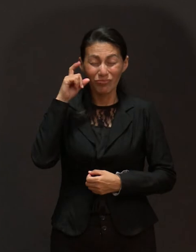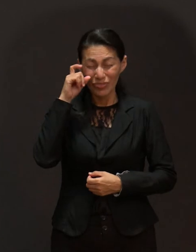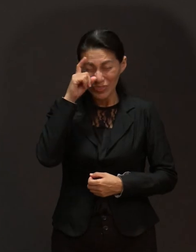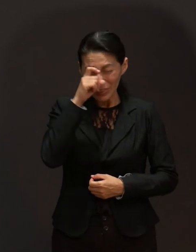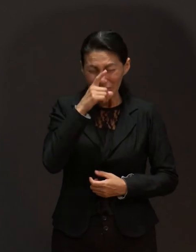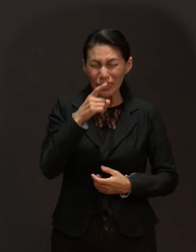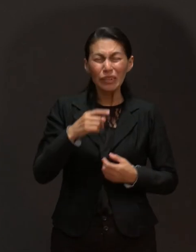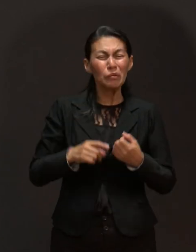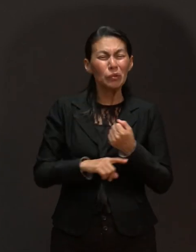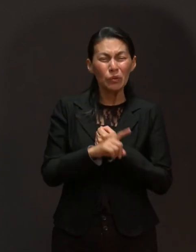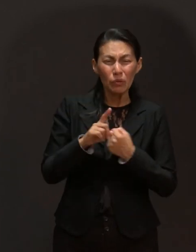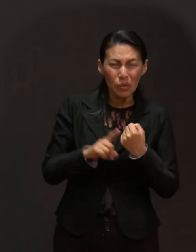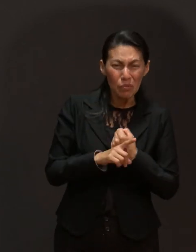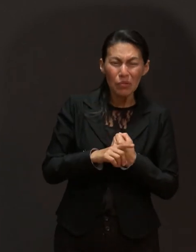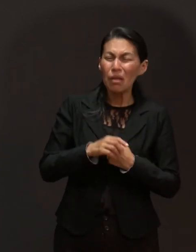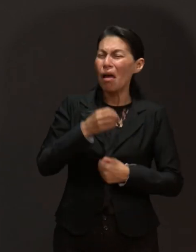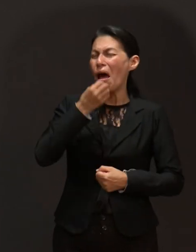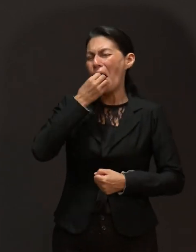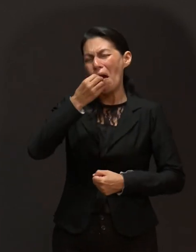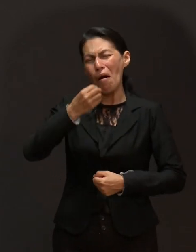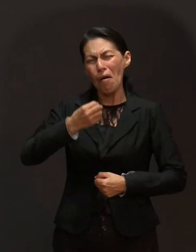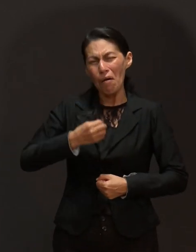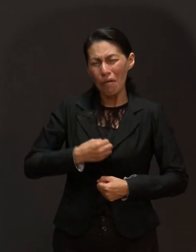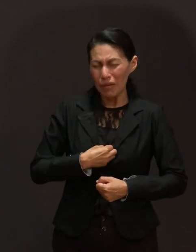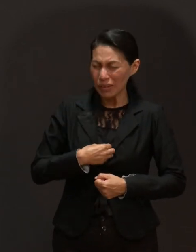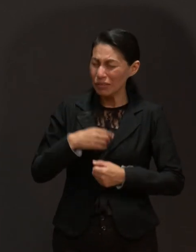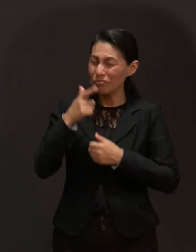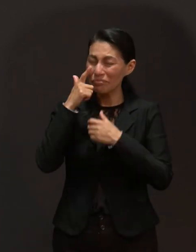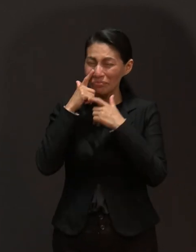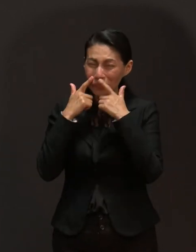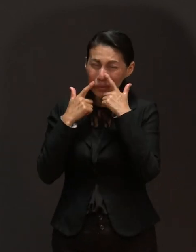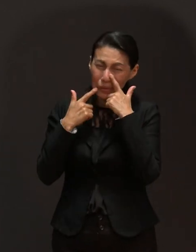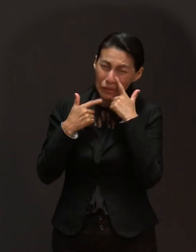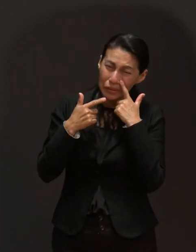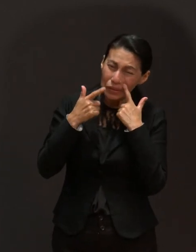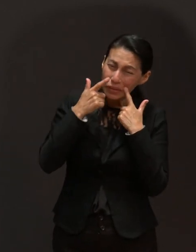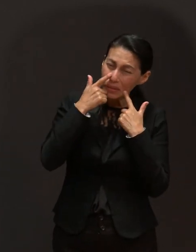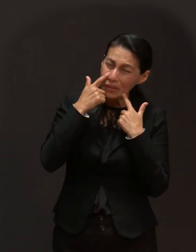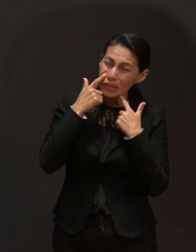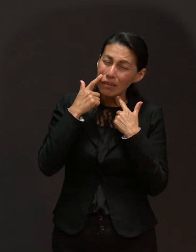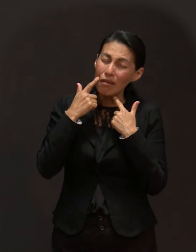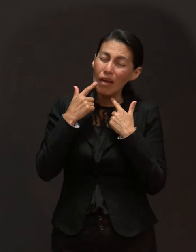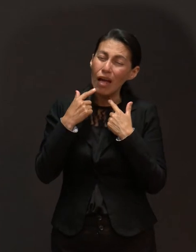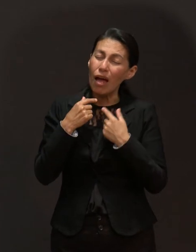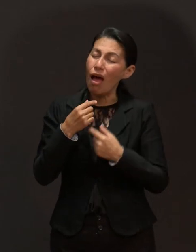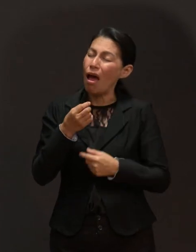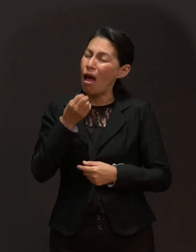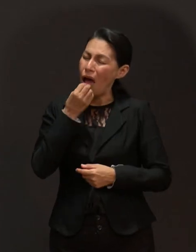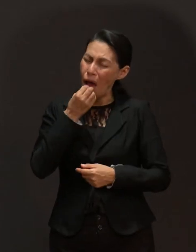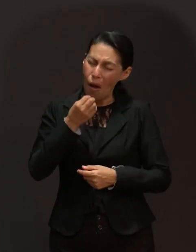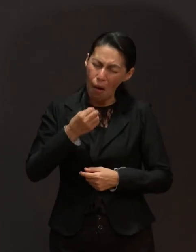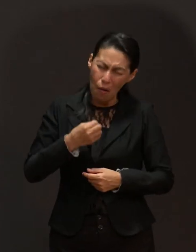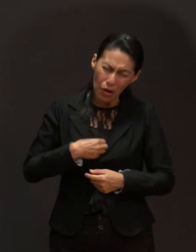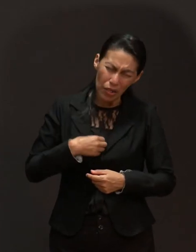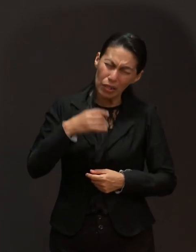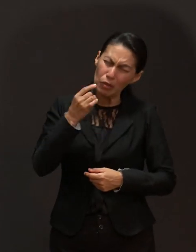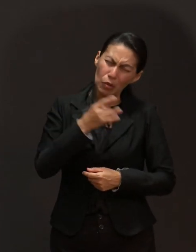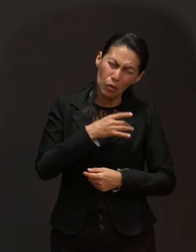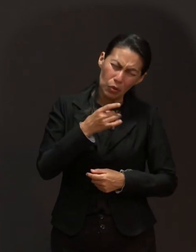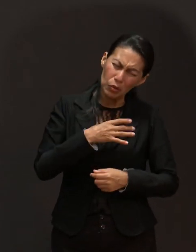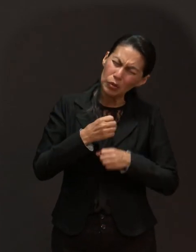claramente las circunstancias, aunque nuestras lágrimas caigan